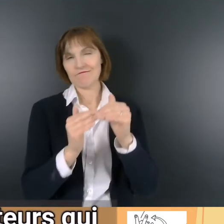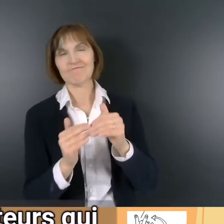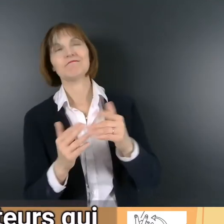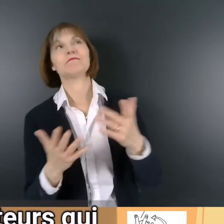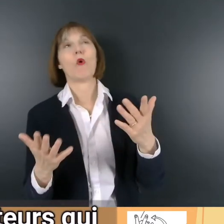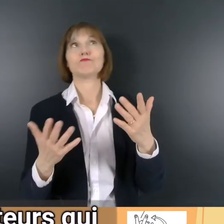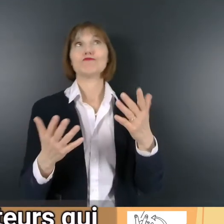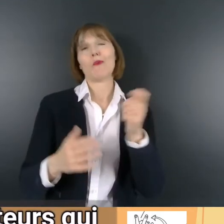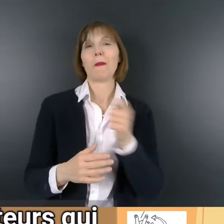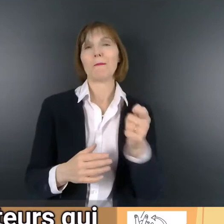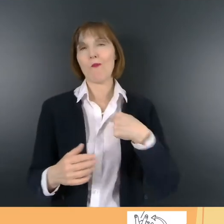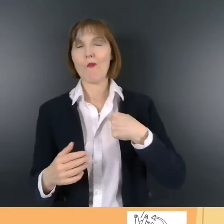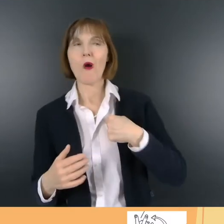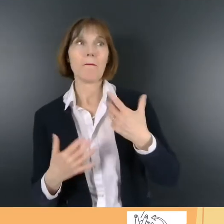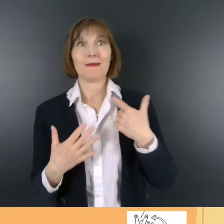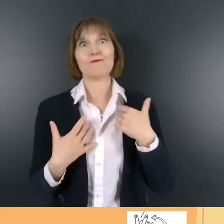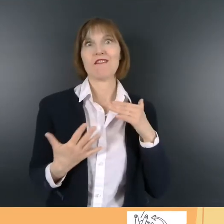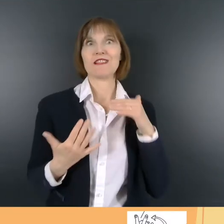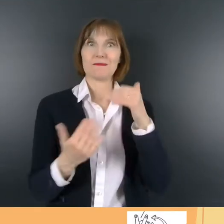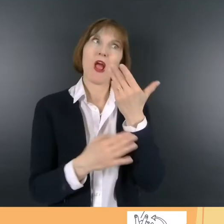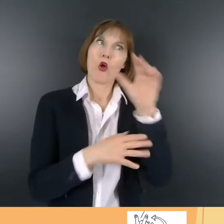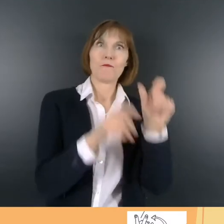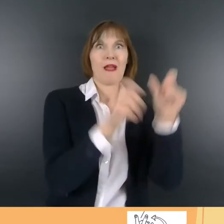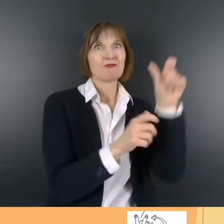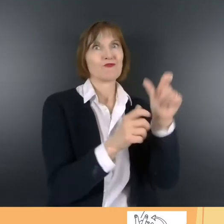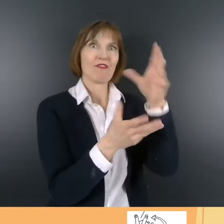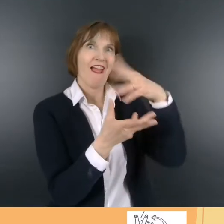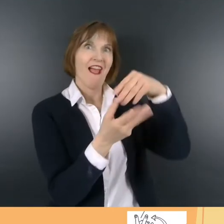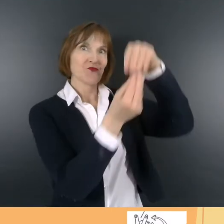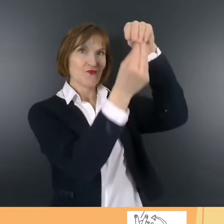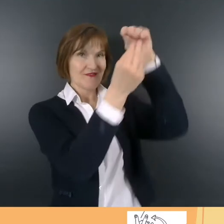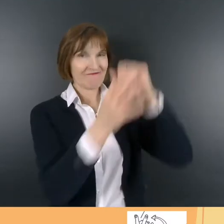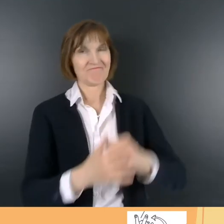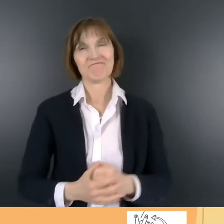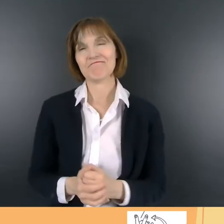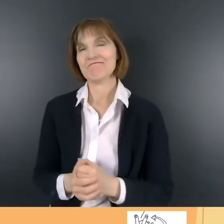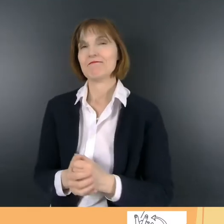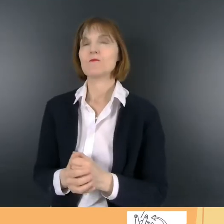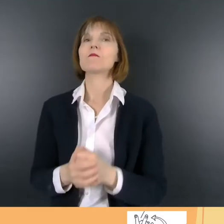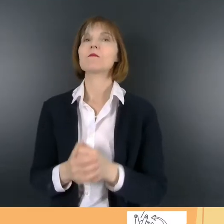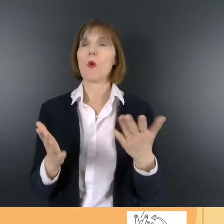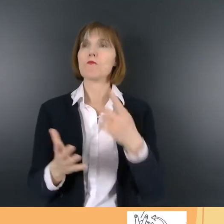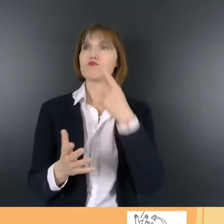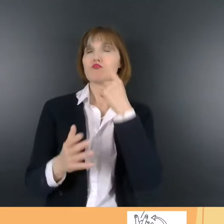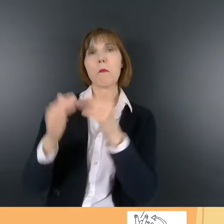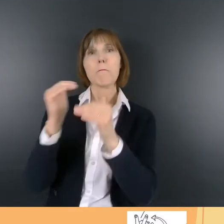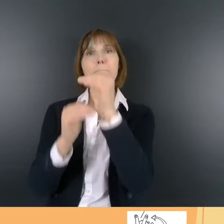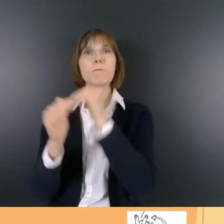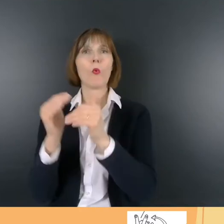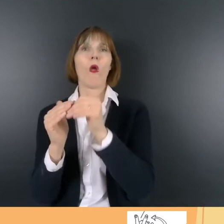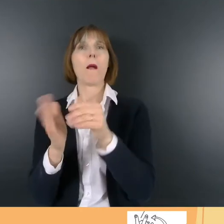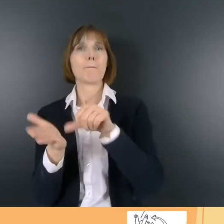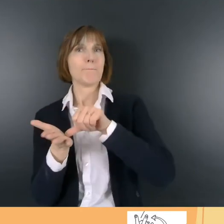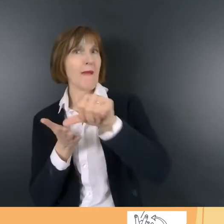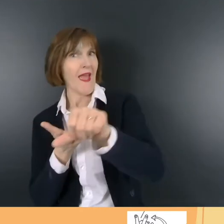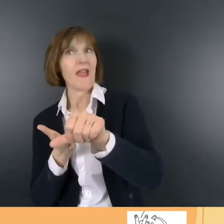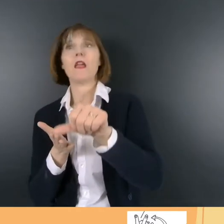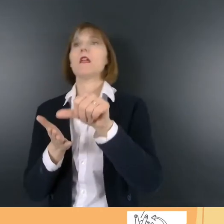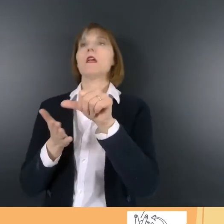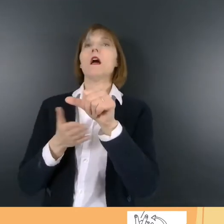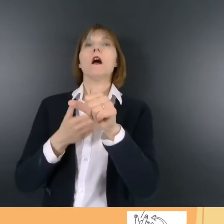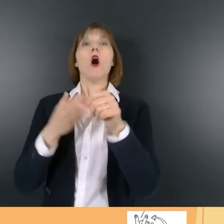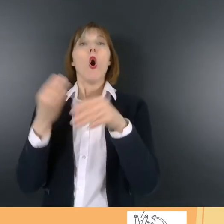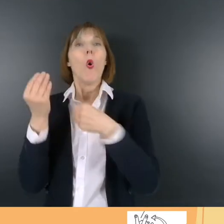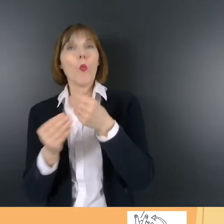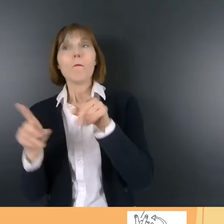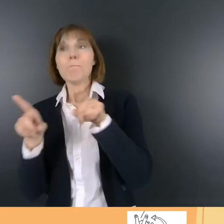qui vont se rajouter à ce projet. Donc, les programmes qui sont payants, et au-dessus de 20 euros ou égal à 20